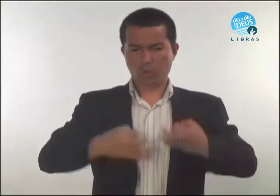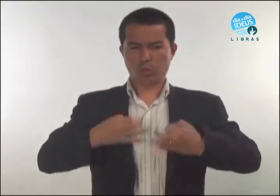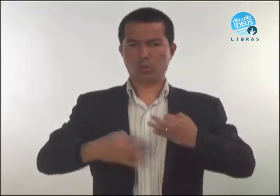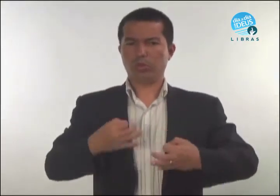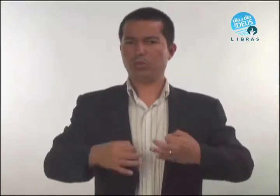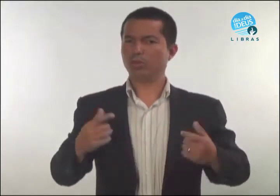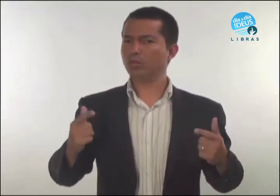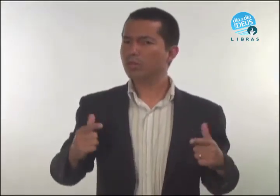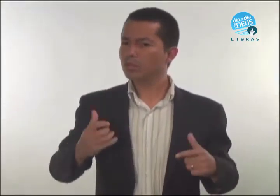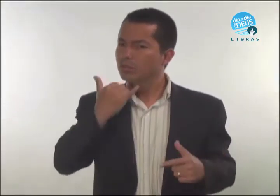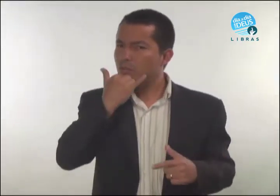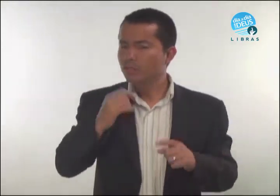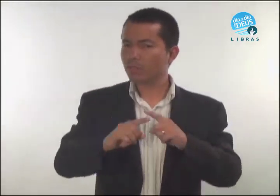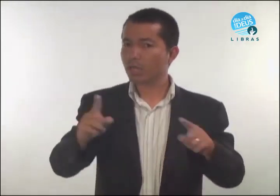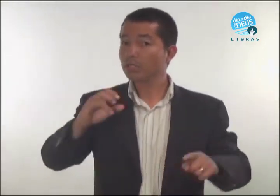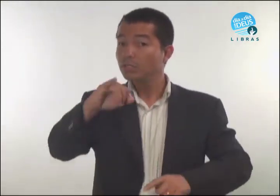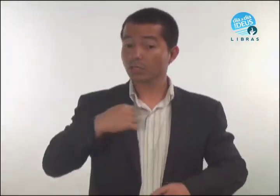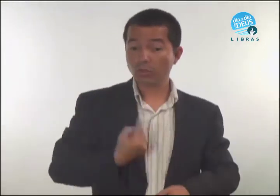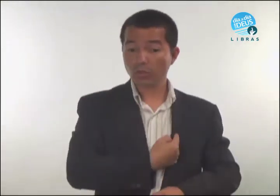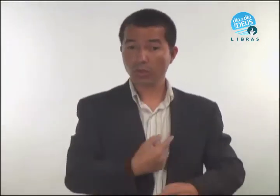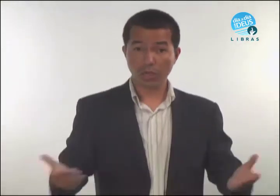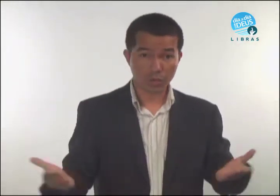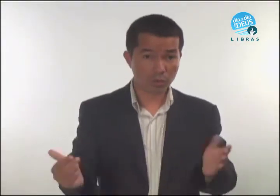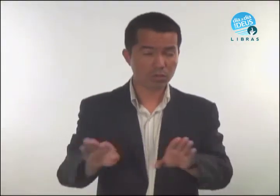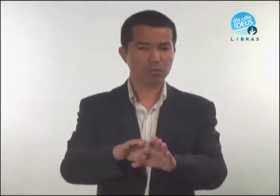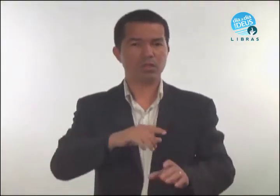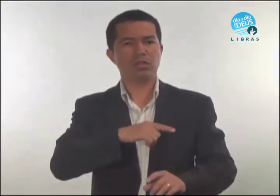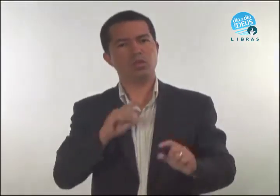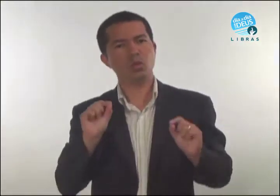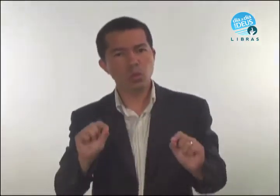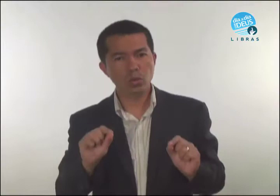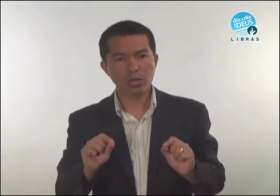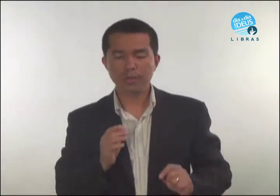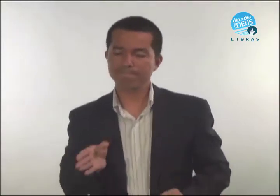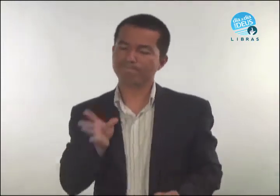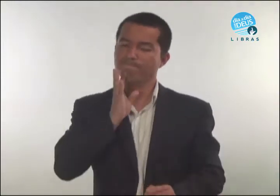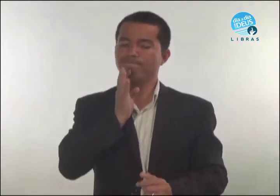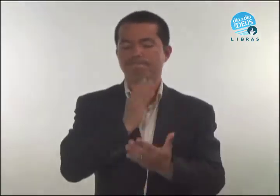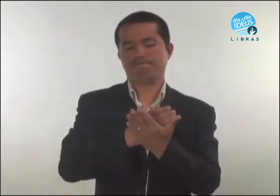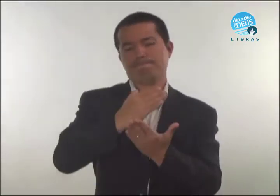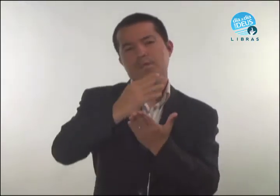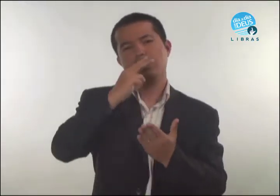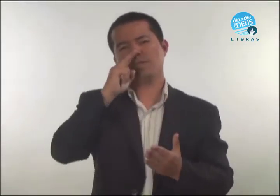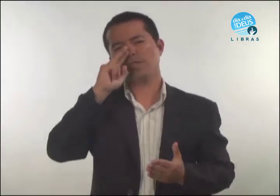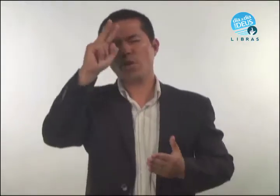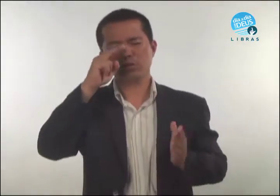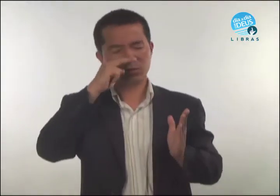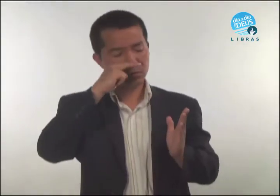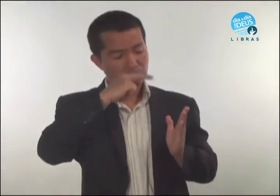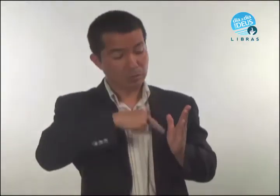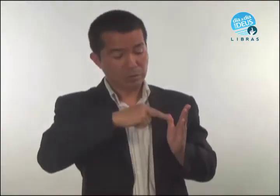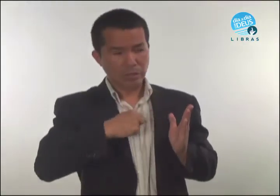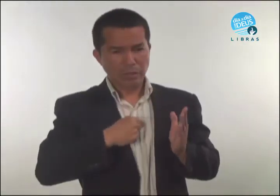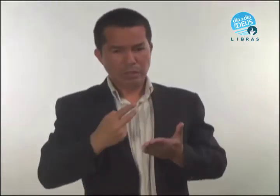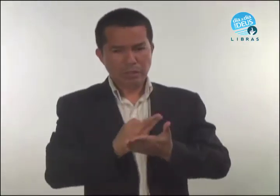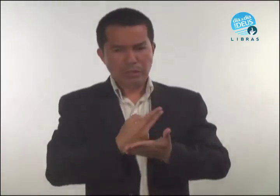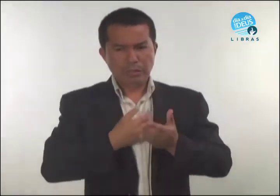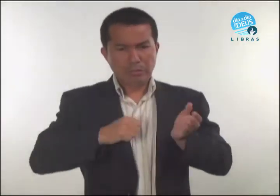seríamos julgados. Mas quando julgados, somos disciplinados pelo Senhor, para não sermos condenados com o